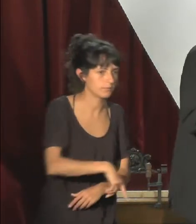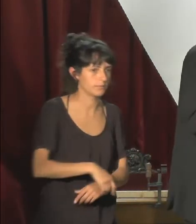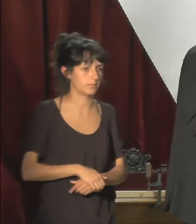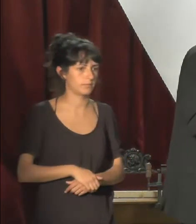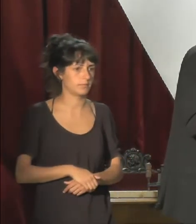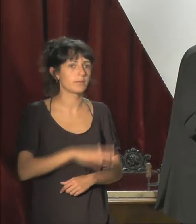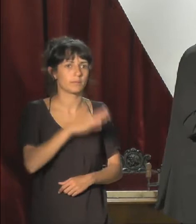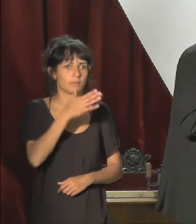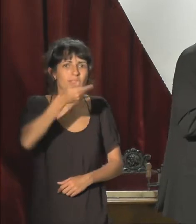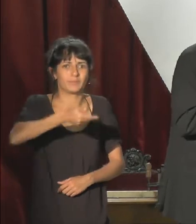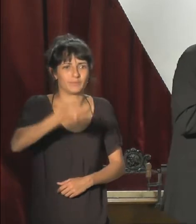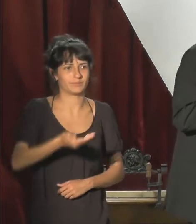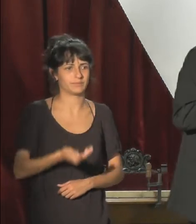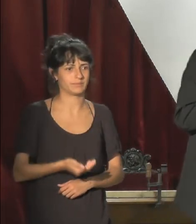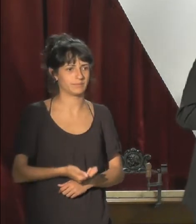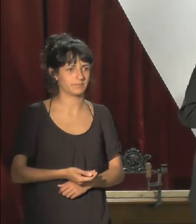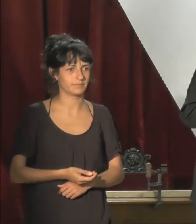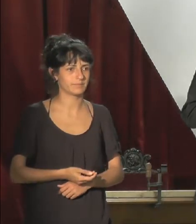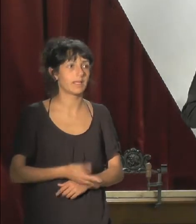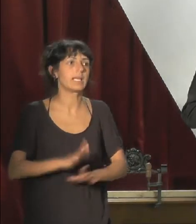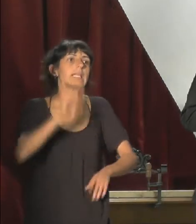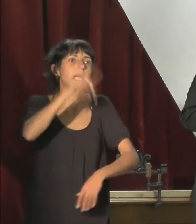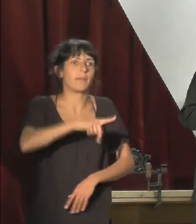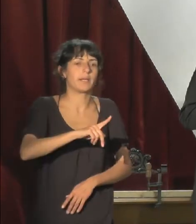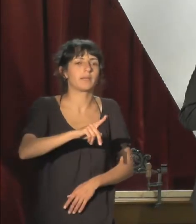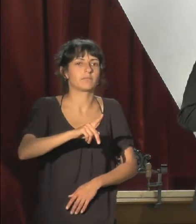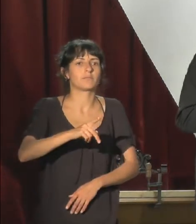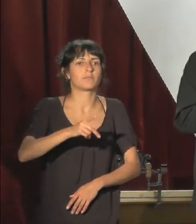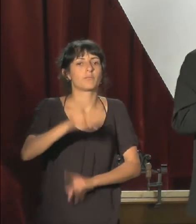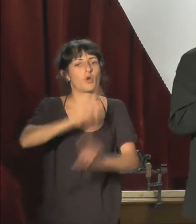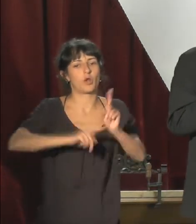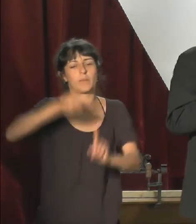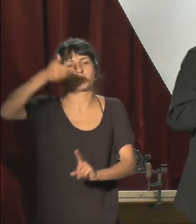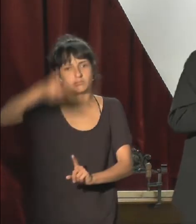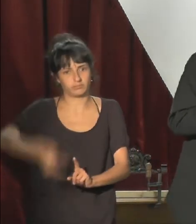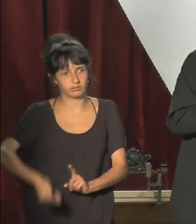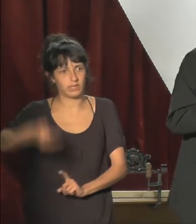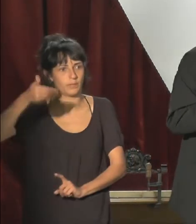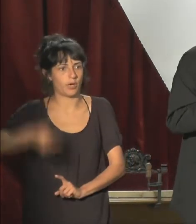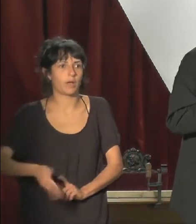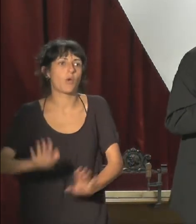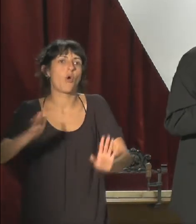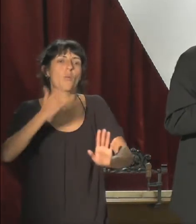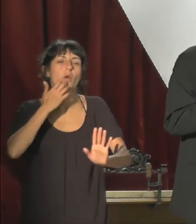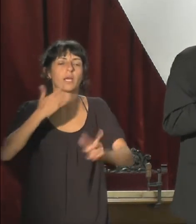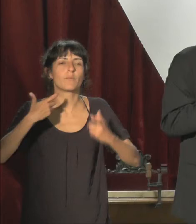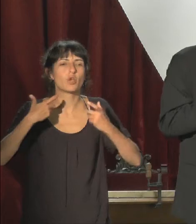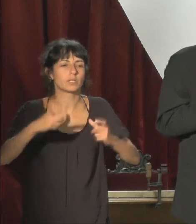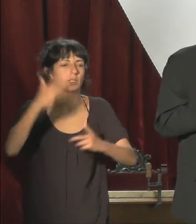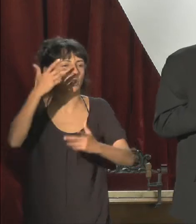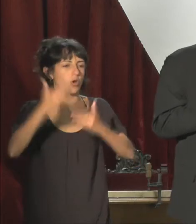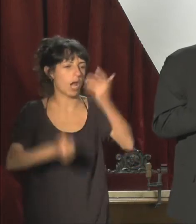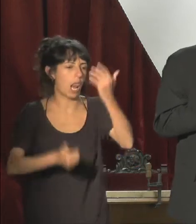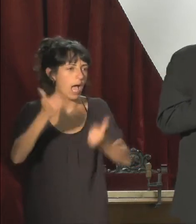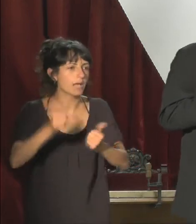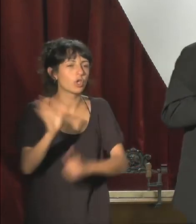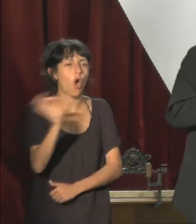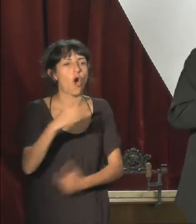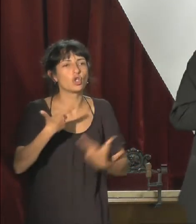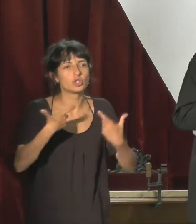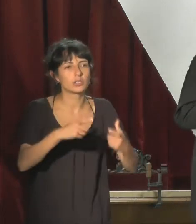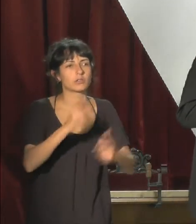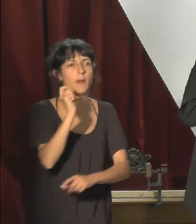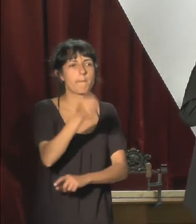os problemas máis importantes e acuciantes, o sector lácteo, a pesca,